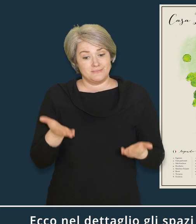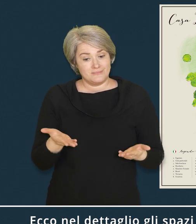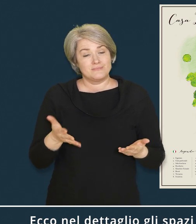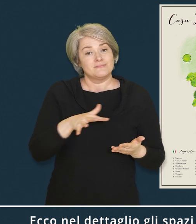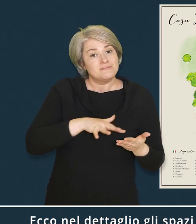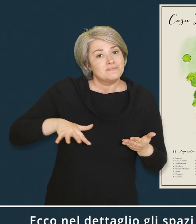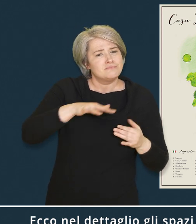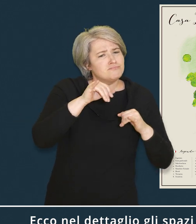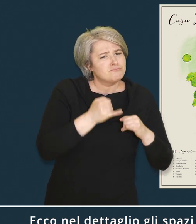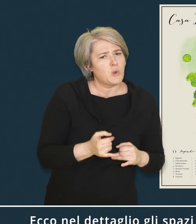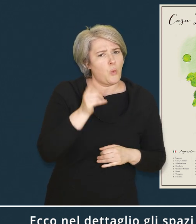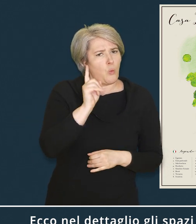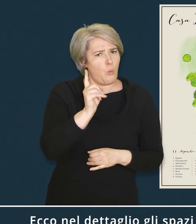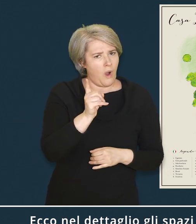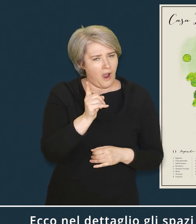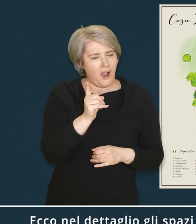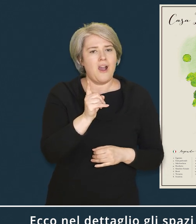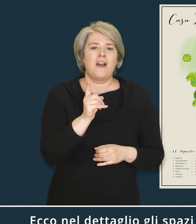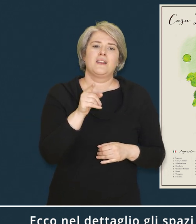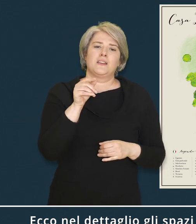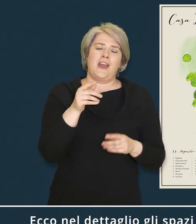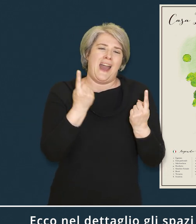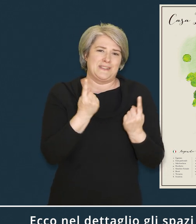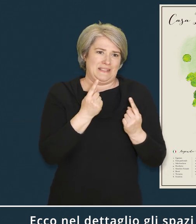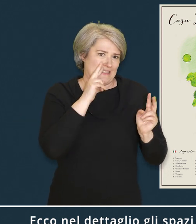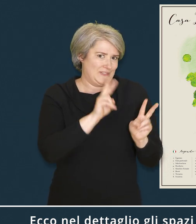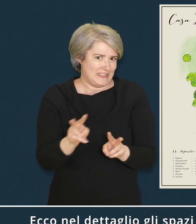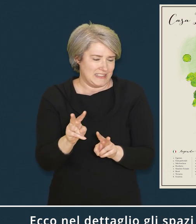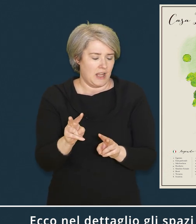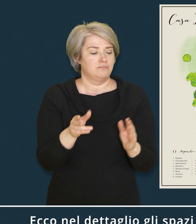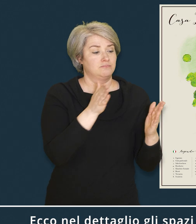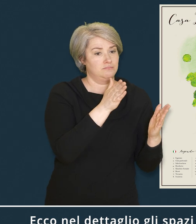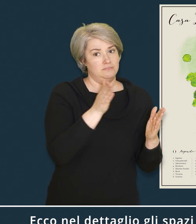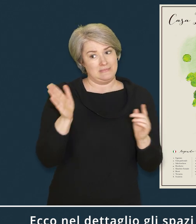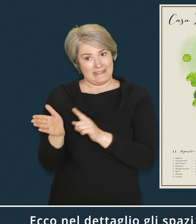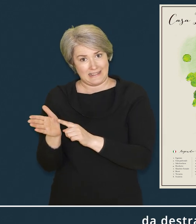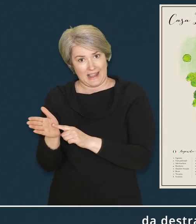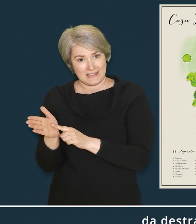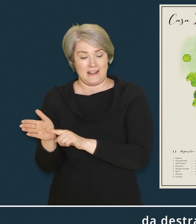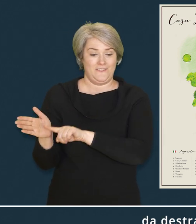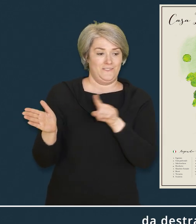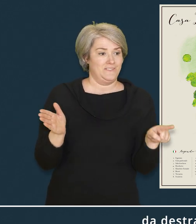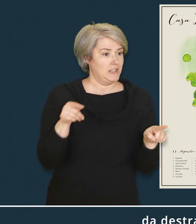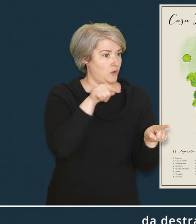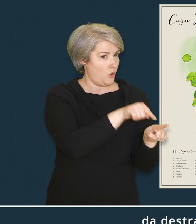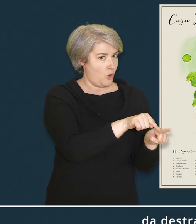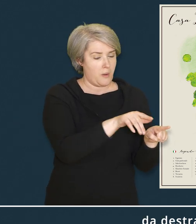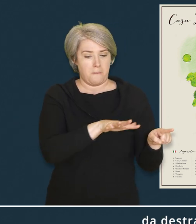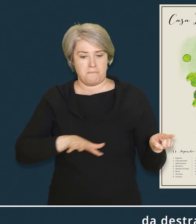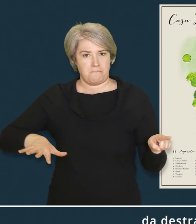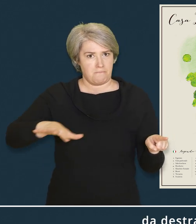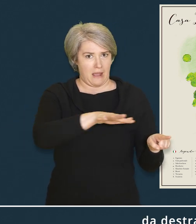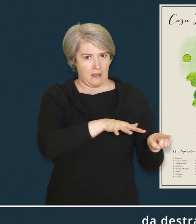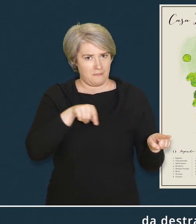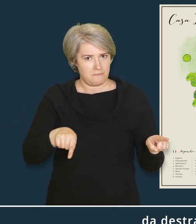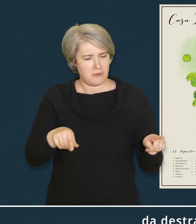Ecco nel dettaglio gli spazi che ti aspettano durante la visita e che puoi conoscere esplorando, da destra verso sinistra,